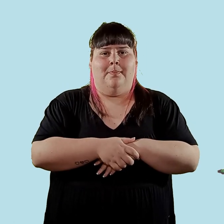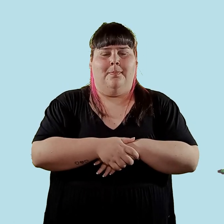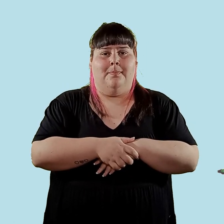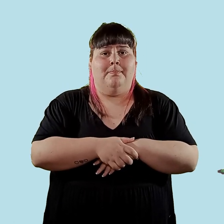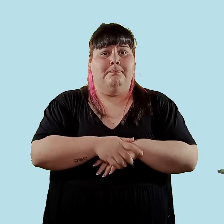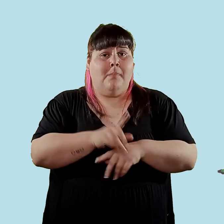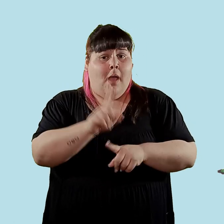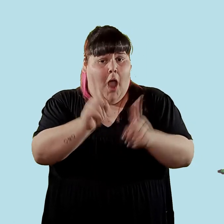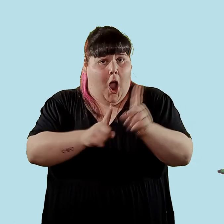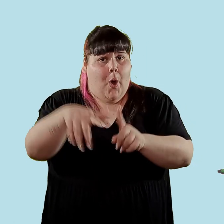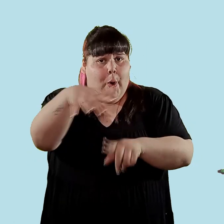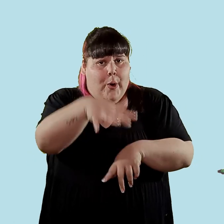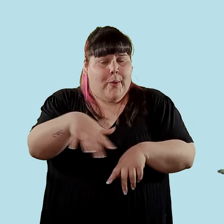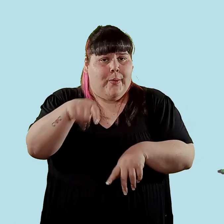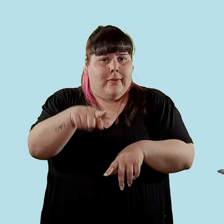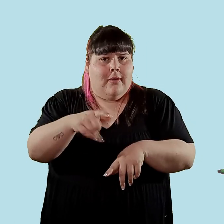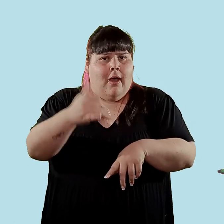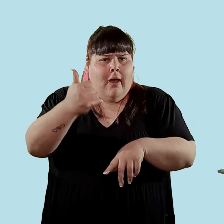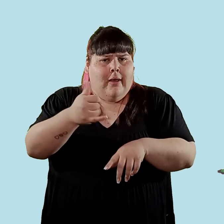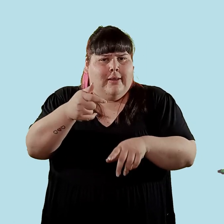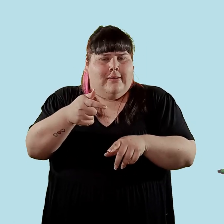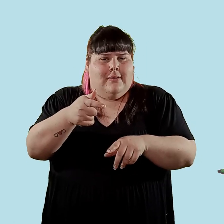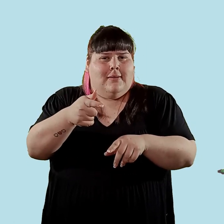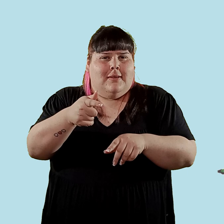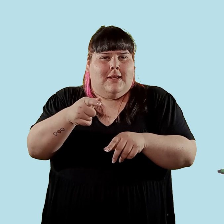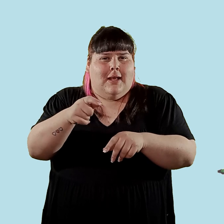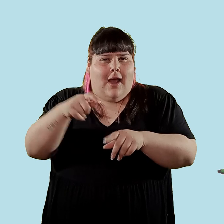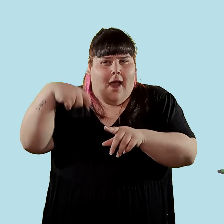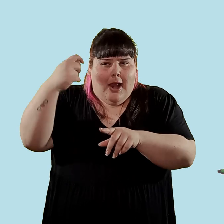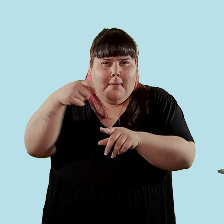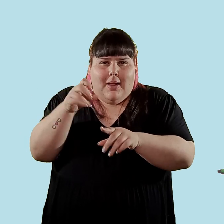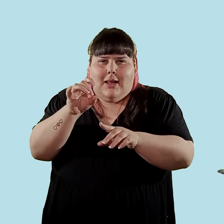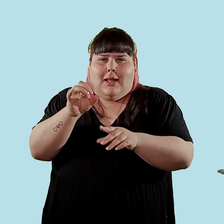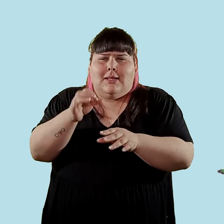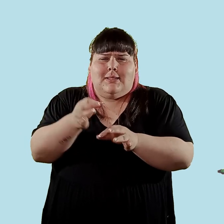Algunos poseen una alta proporción de especies endémicas,